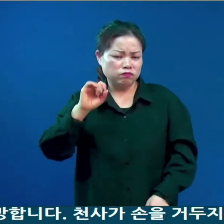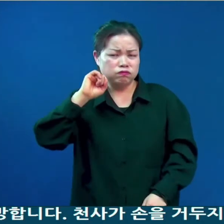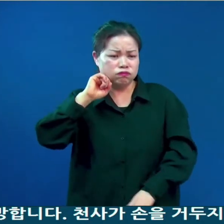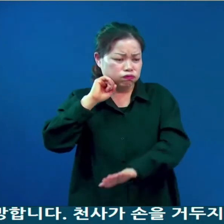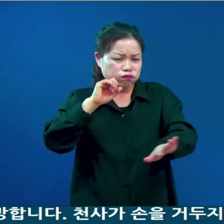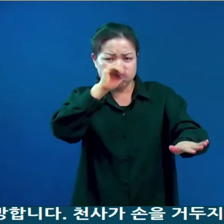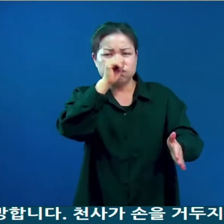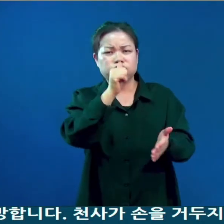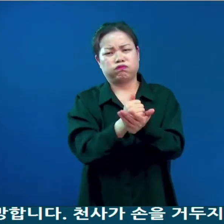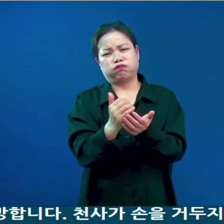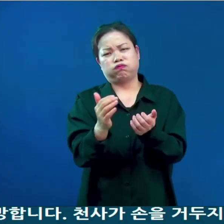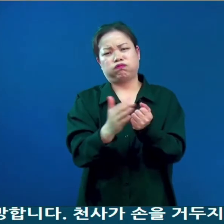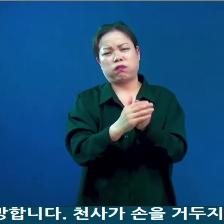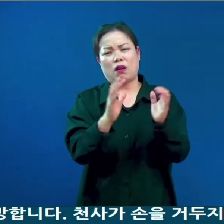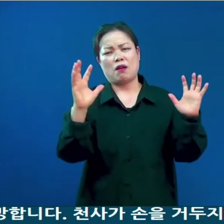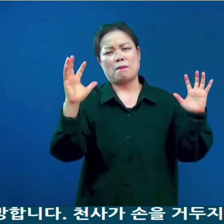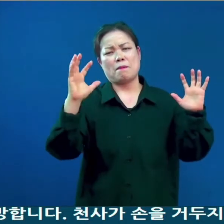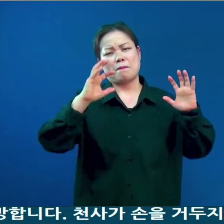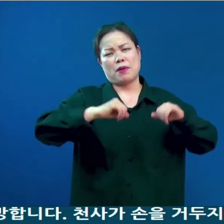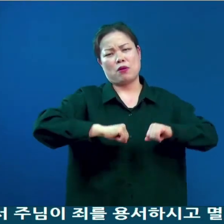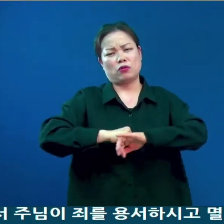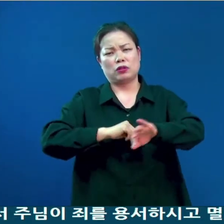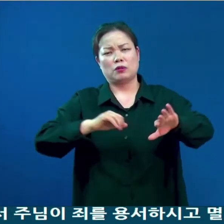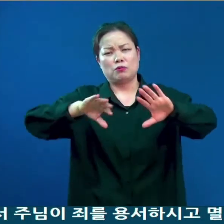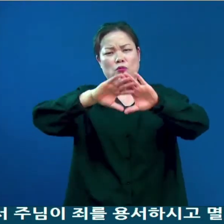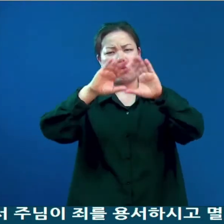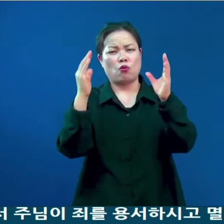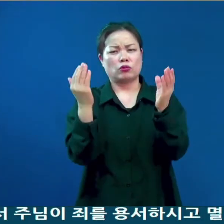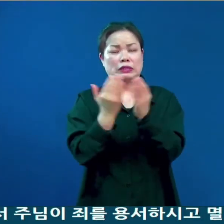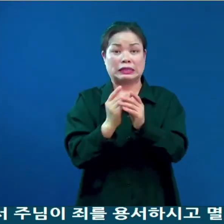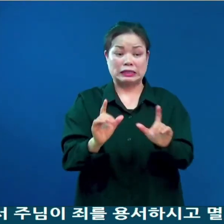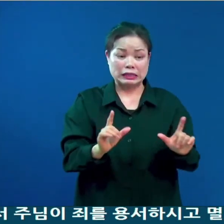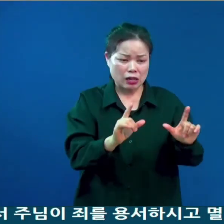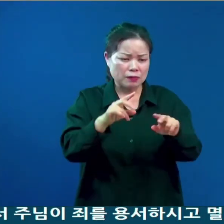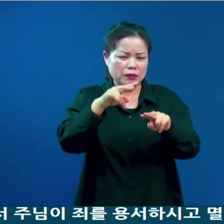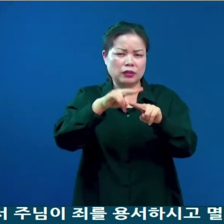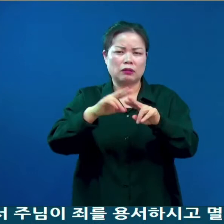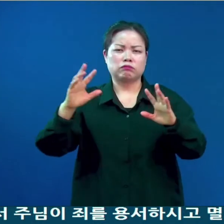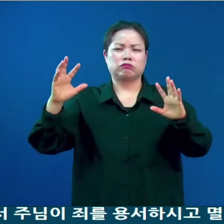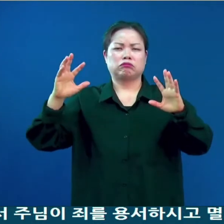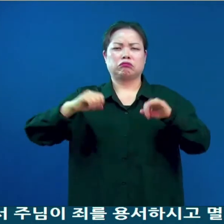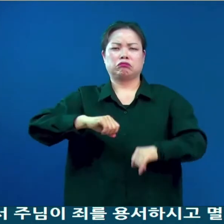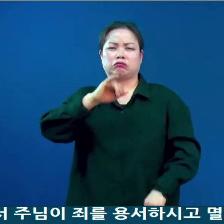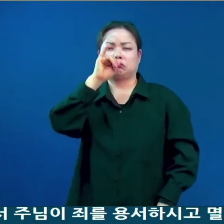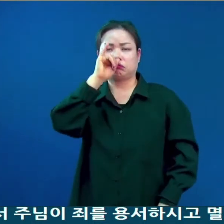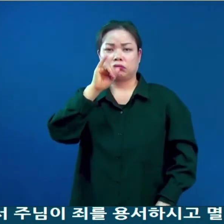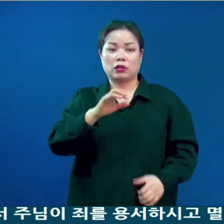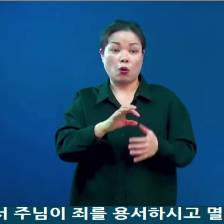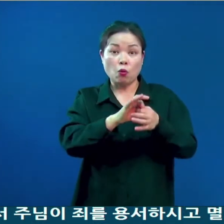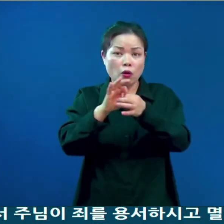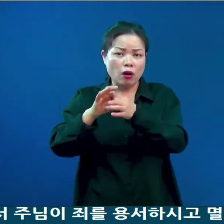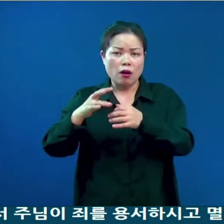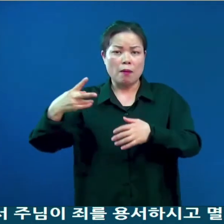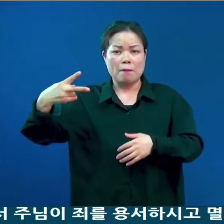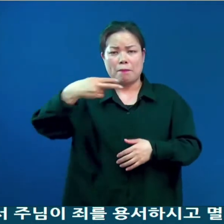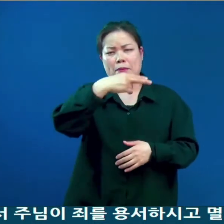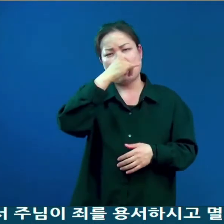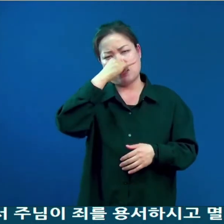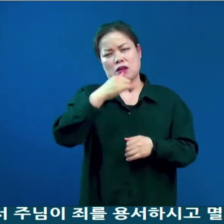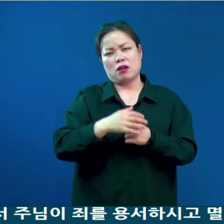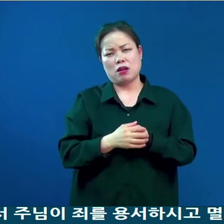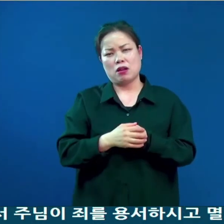우리 죄로 인해서 파괴적인 우리의 모든 삶의 자리가 무너질 때가 있습니다. 관계가 끊어질 수